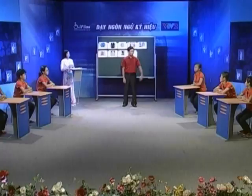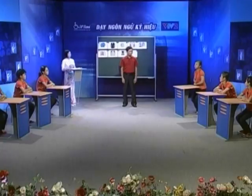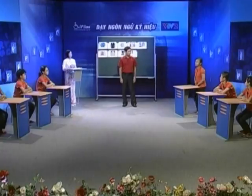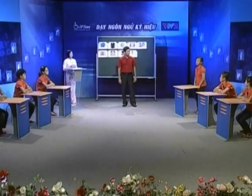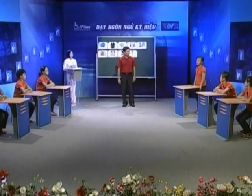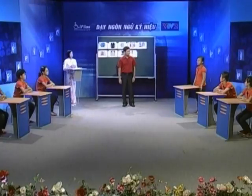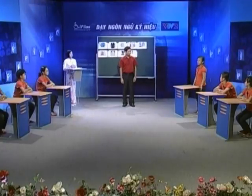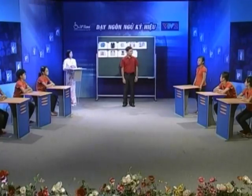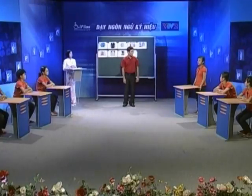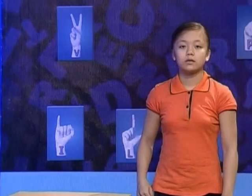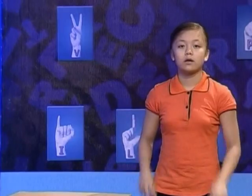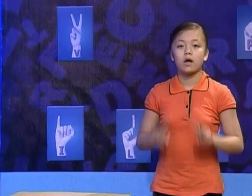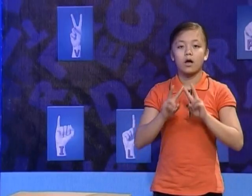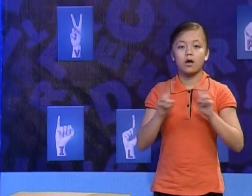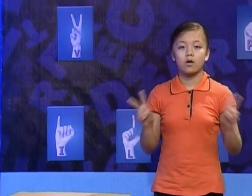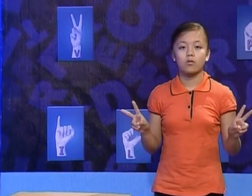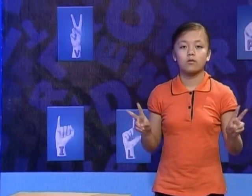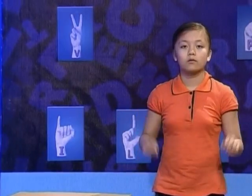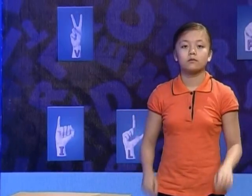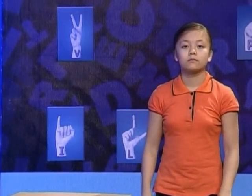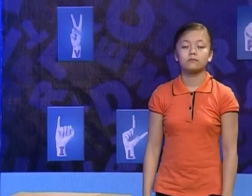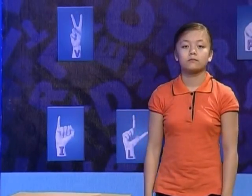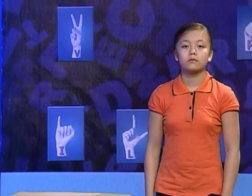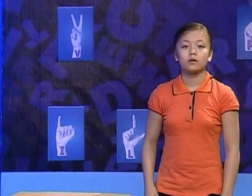Các em hãy cùng thực hành ký hiệu quần Âu với bạn nhé.